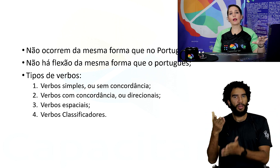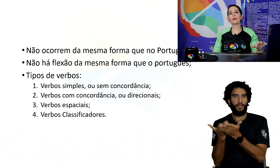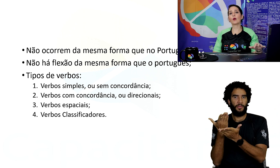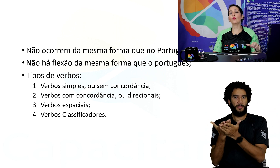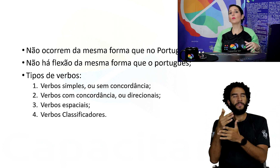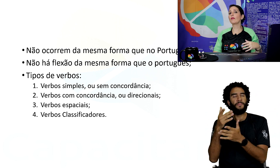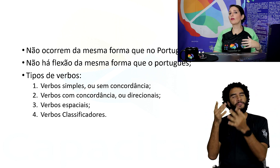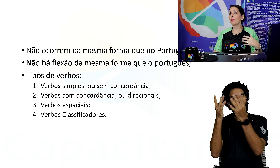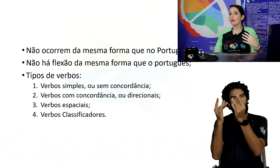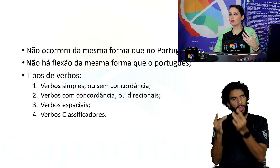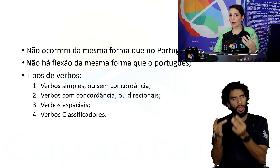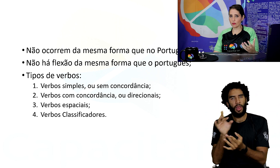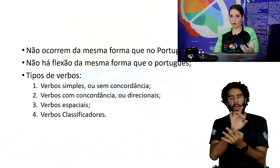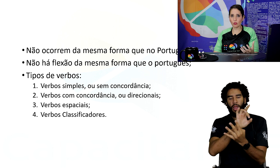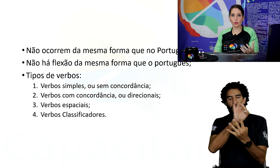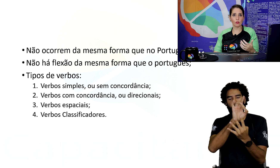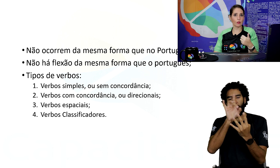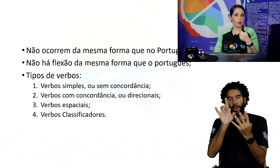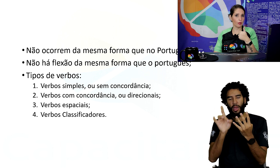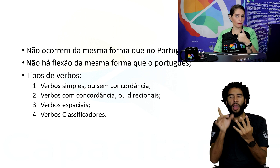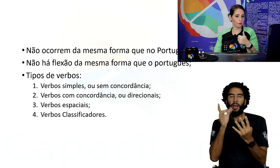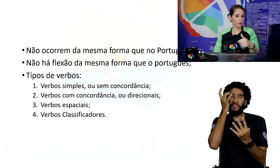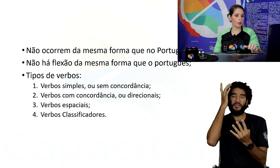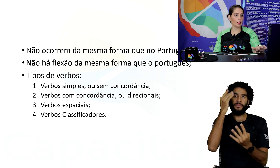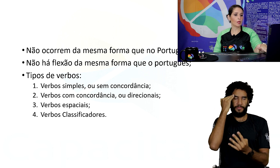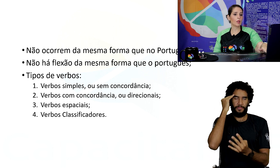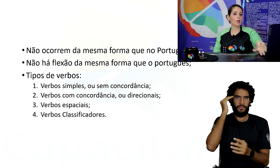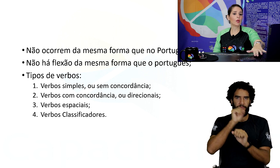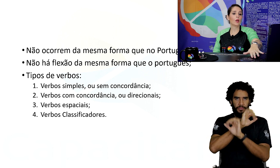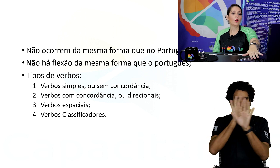detalhar cada um para ficar mais fácil da gente entender.